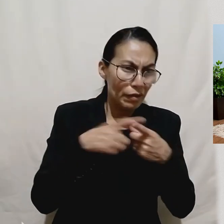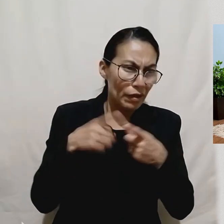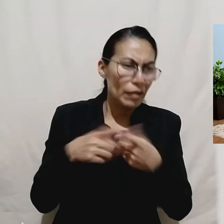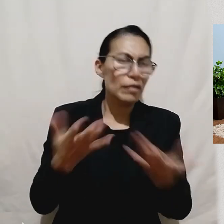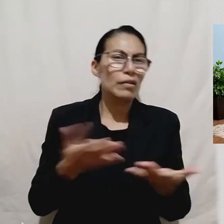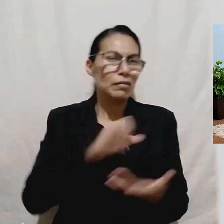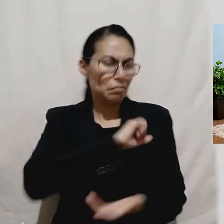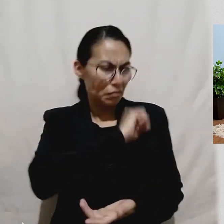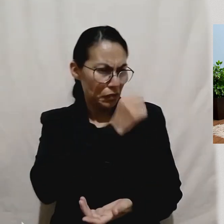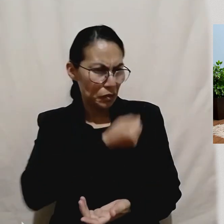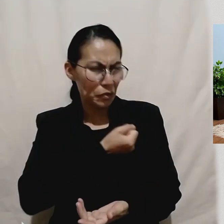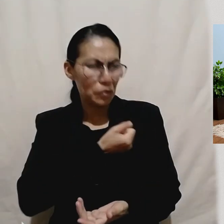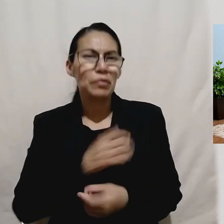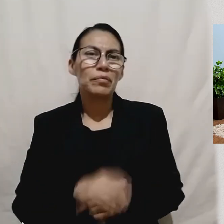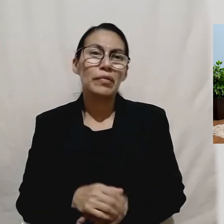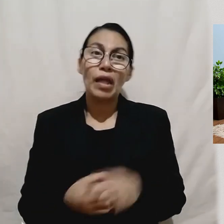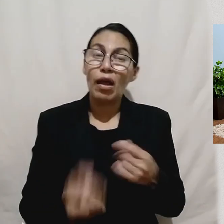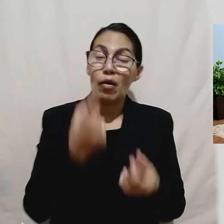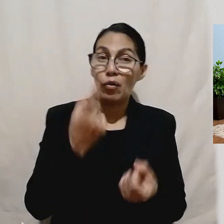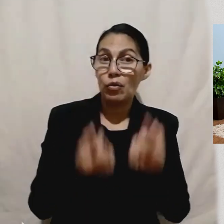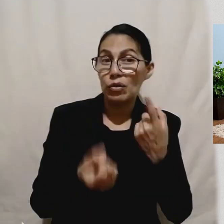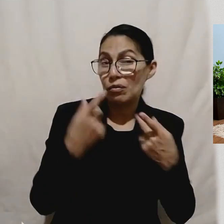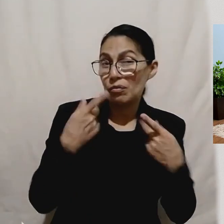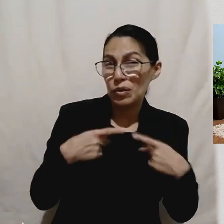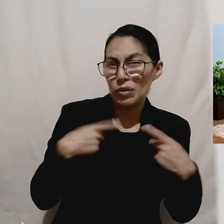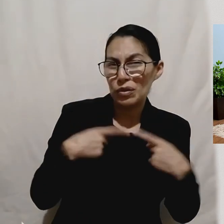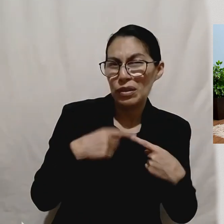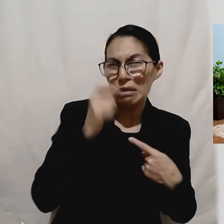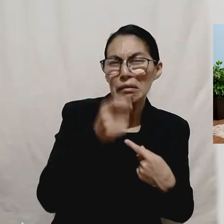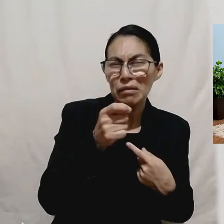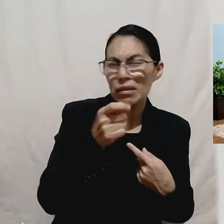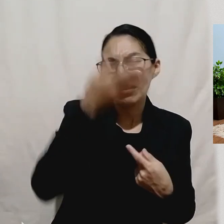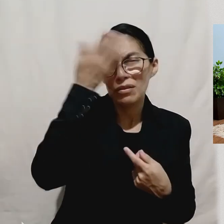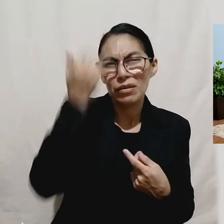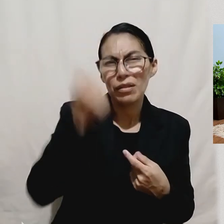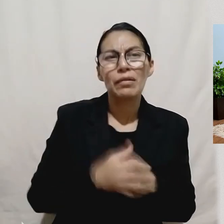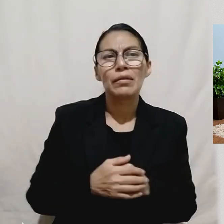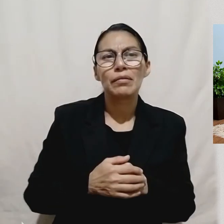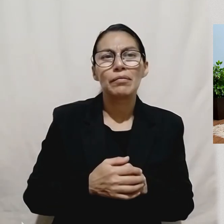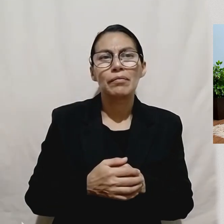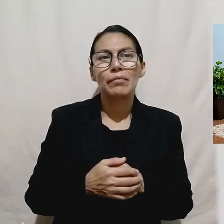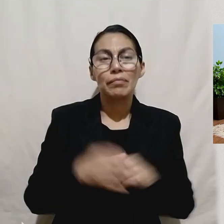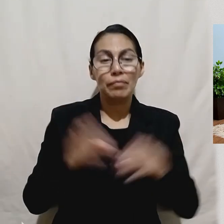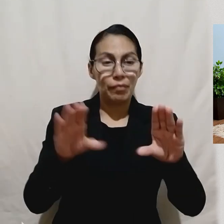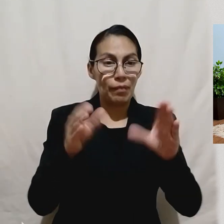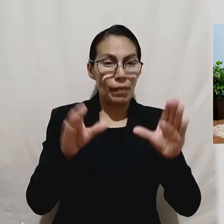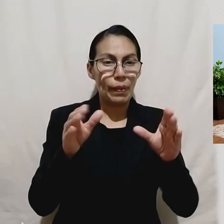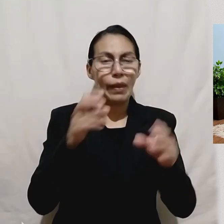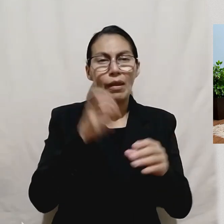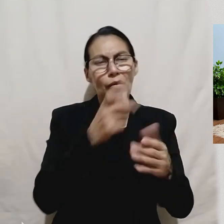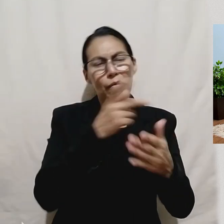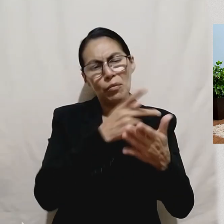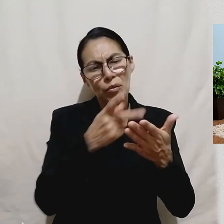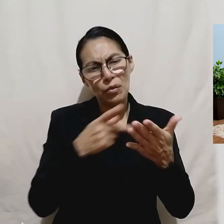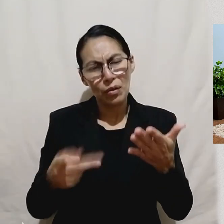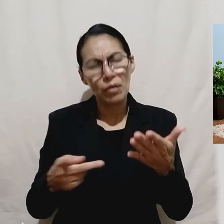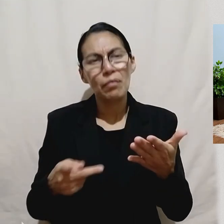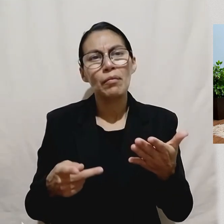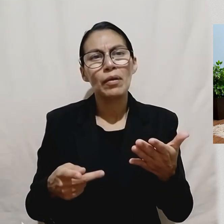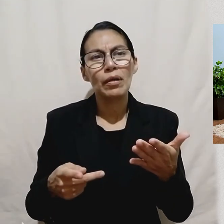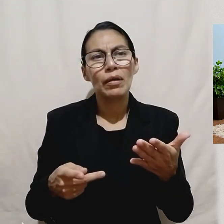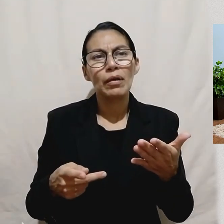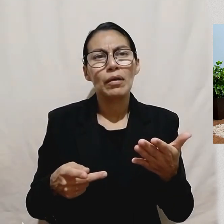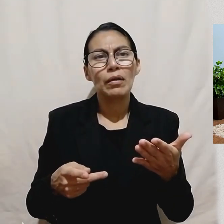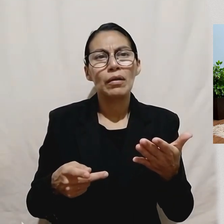porque algunas personas que nos estén Mirando a lo mejor no saben que es comportar no comportar es es un programa